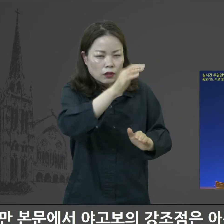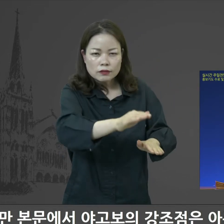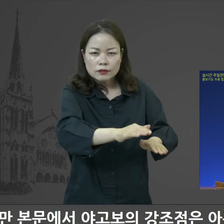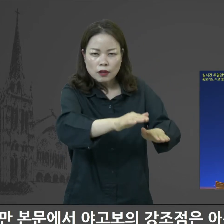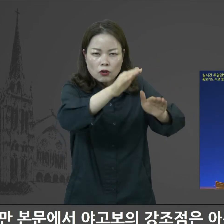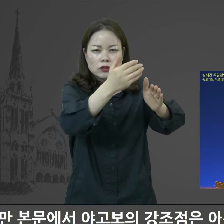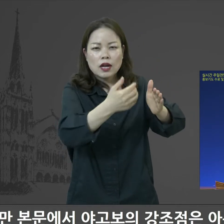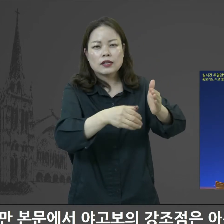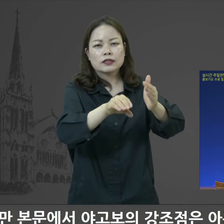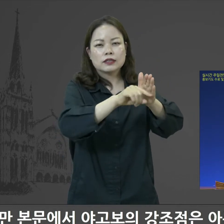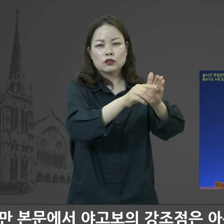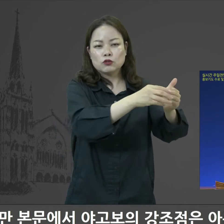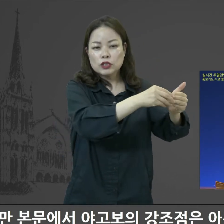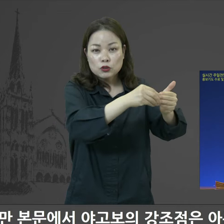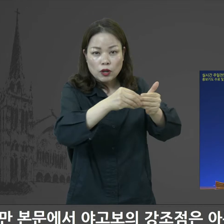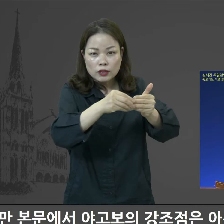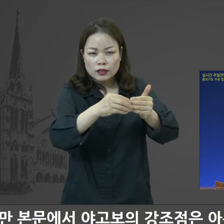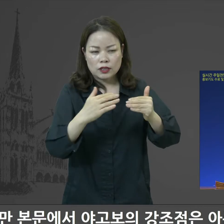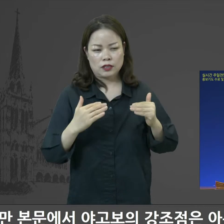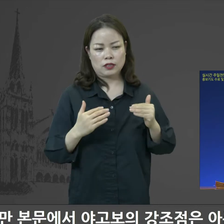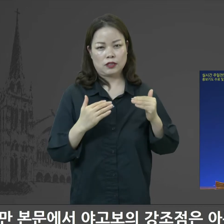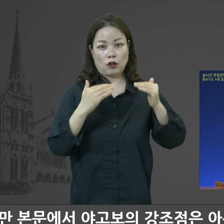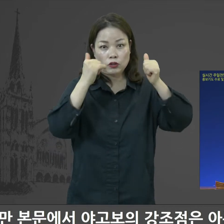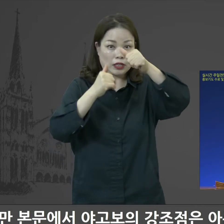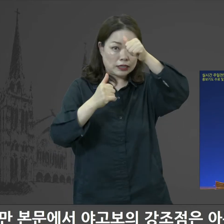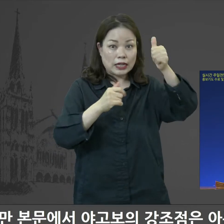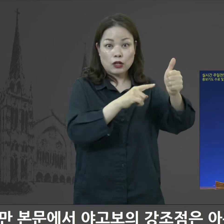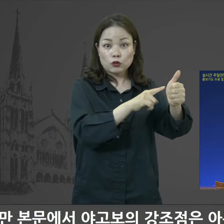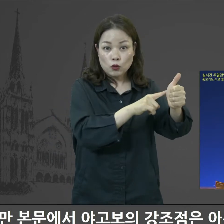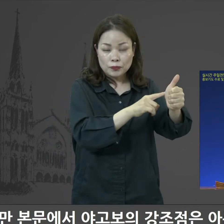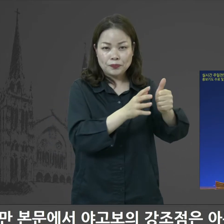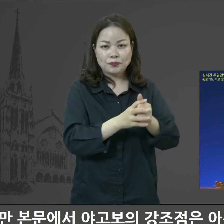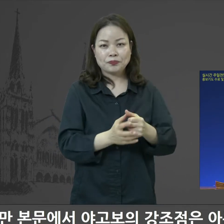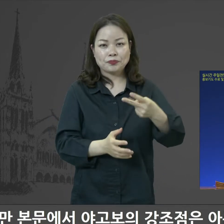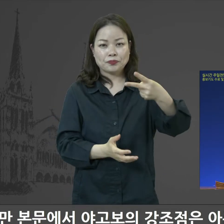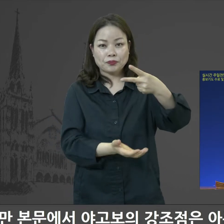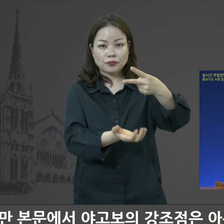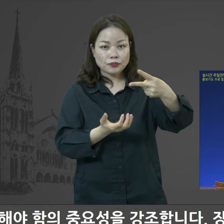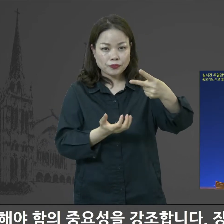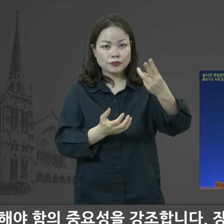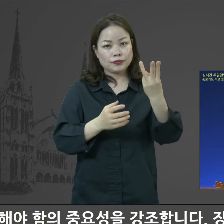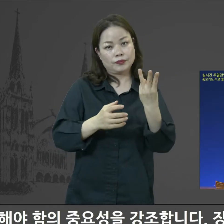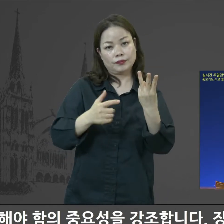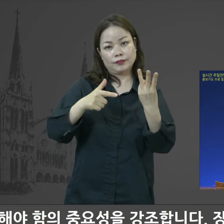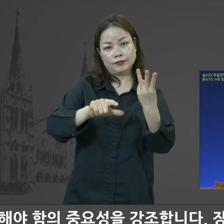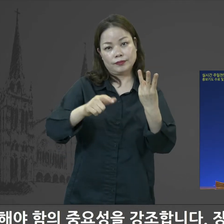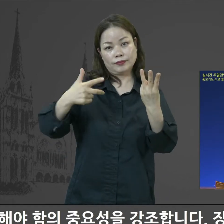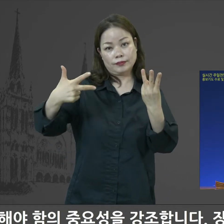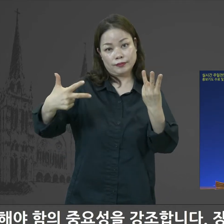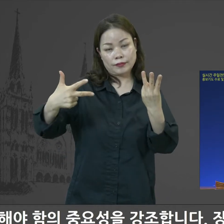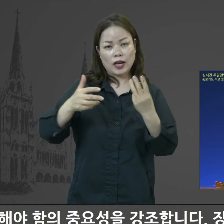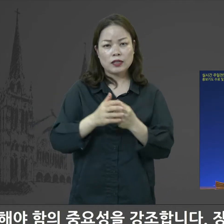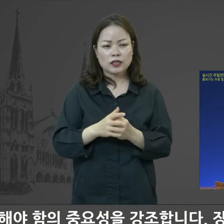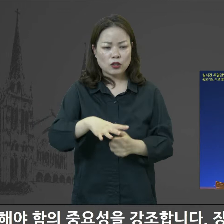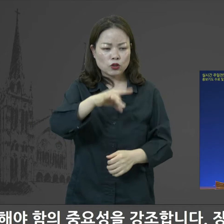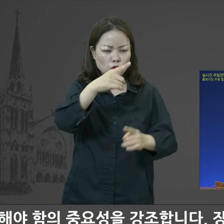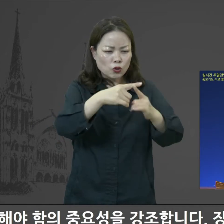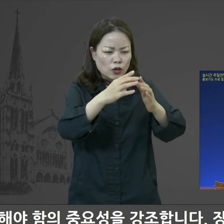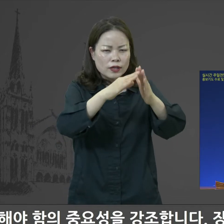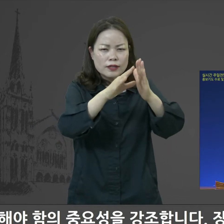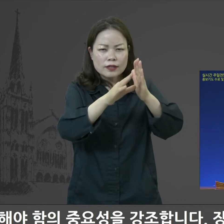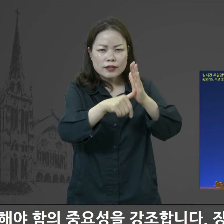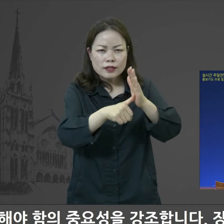성장을 인도했던 성숙한 인물들이었죠. 디모데전서 3장 1절에서 7절을 보시면 초대교회